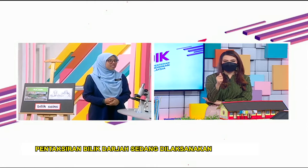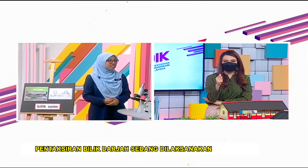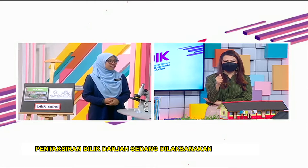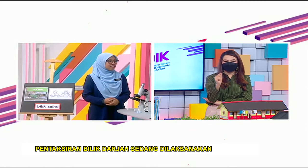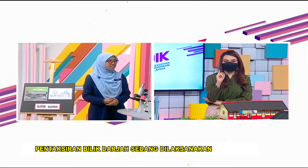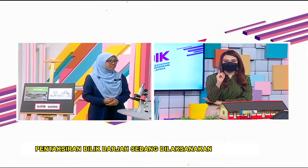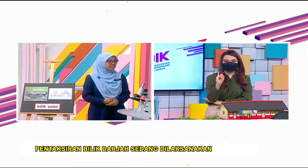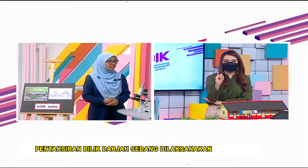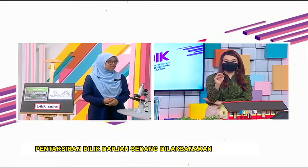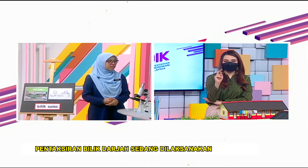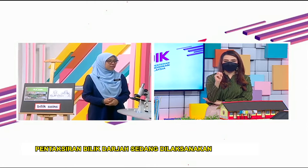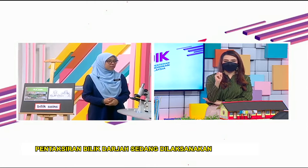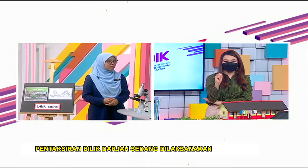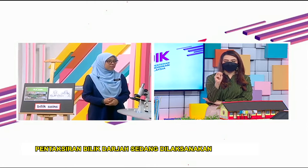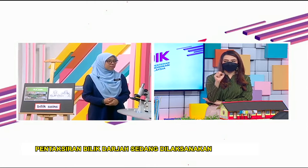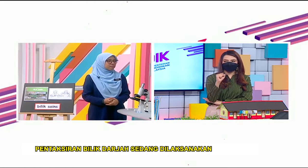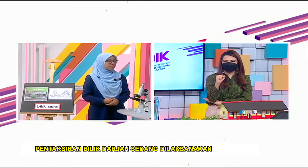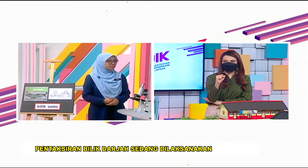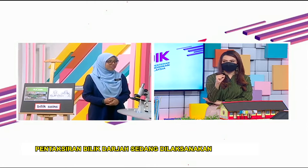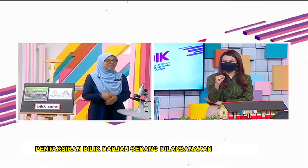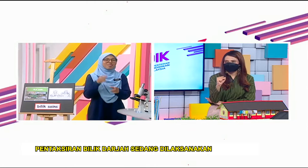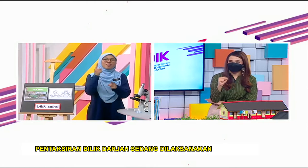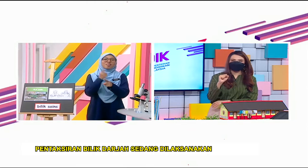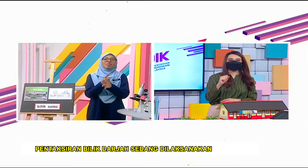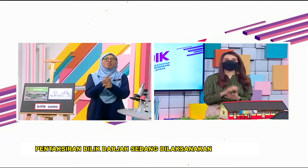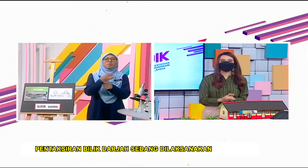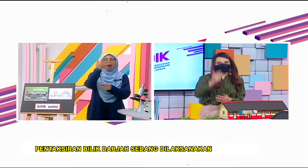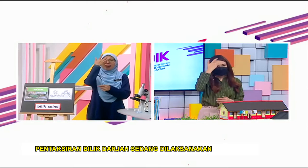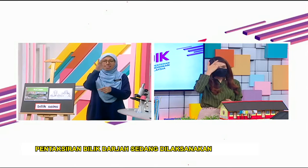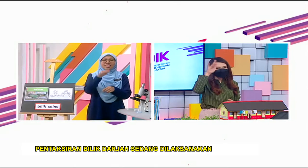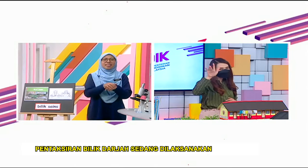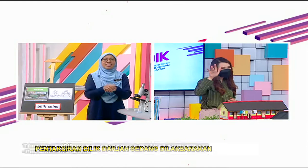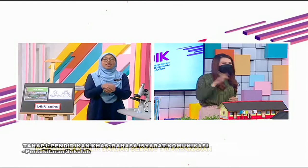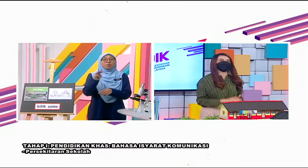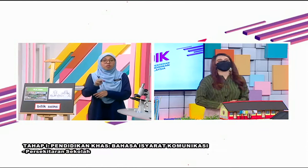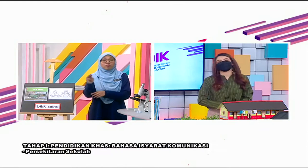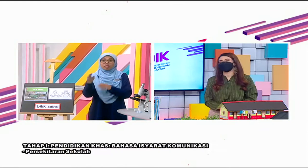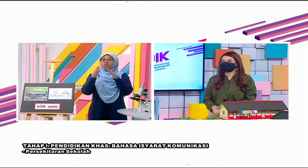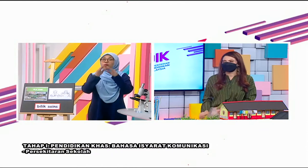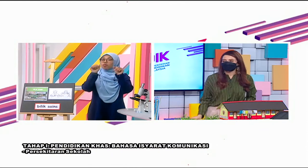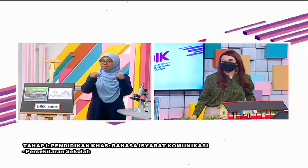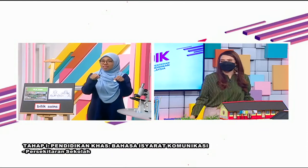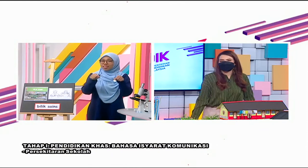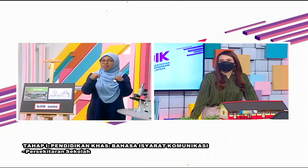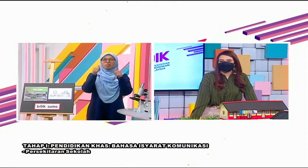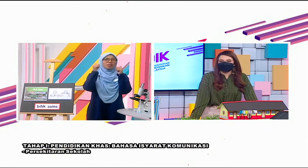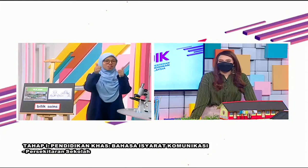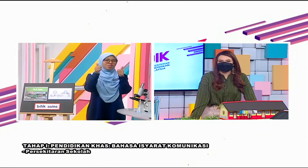E I N S. Betul. Pandai Kak Eli. Murid-murid di rumah boleh?